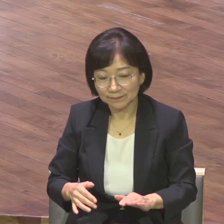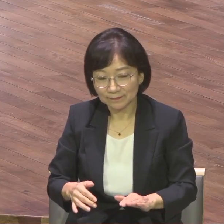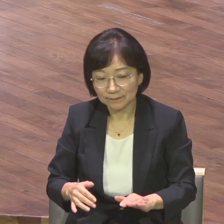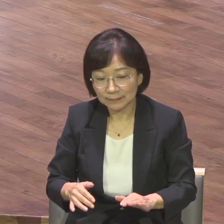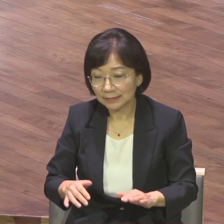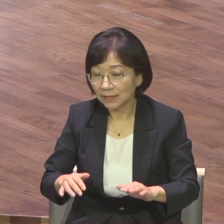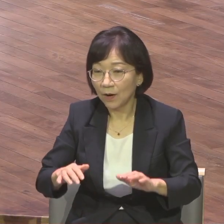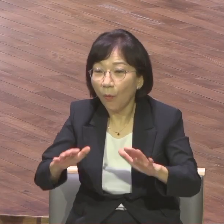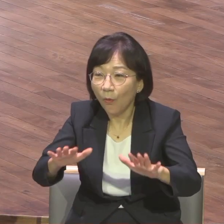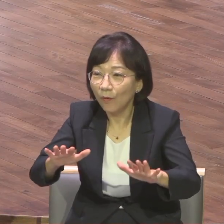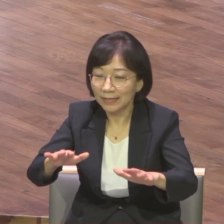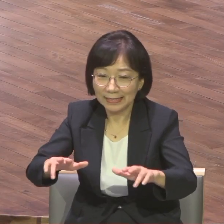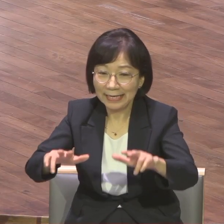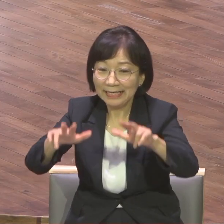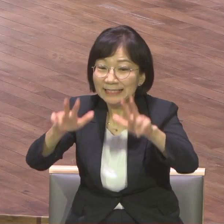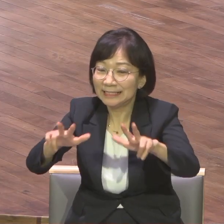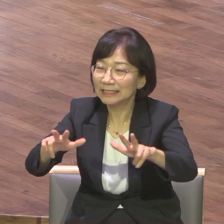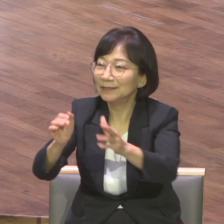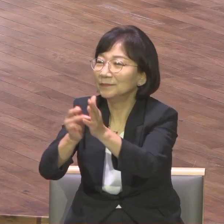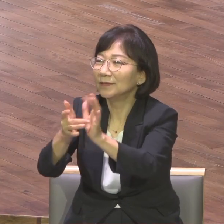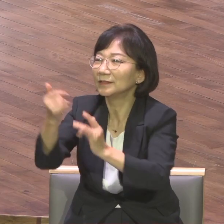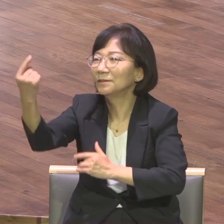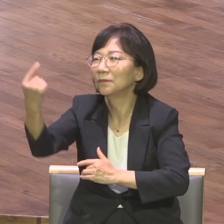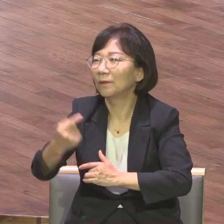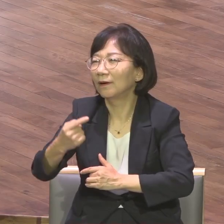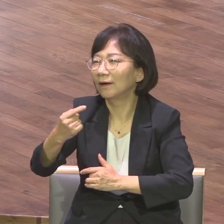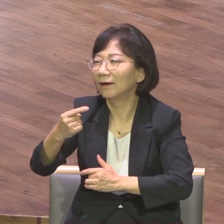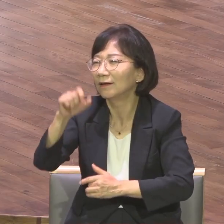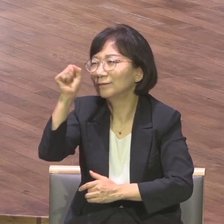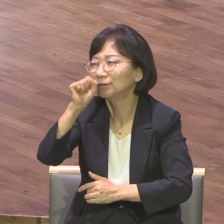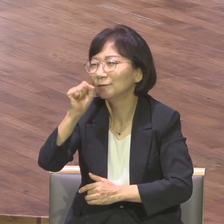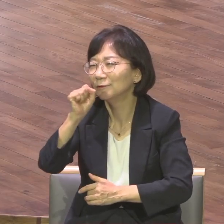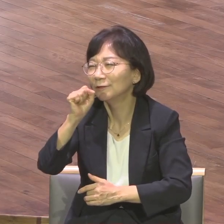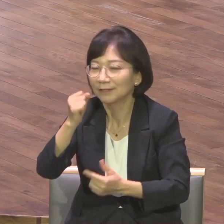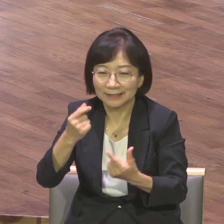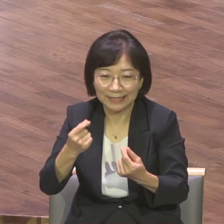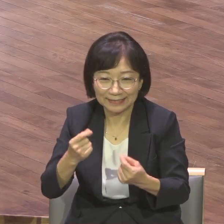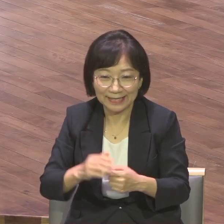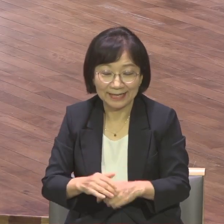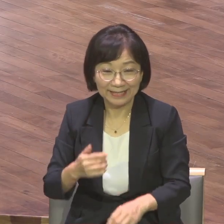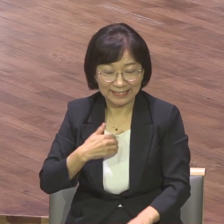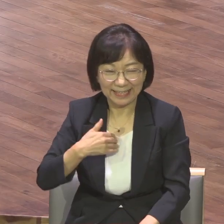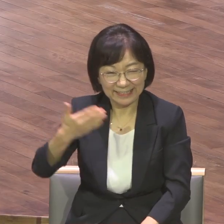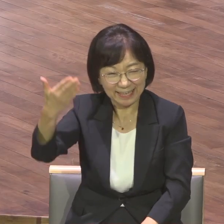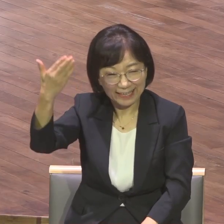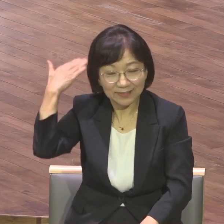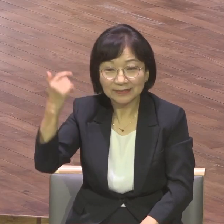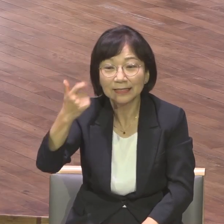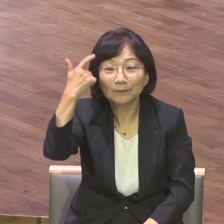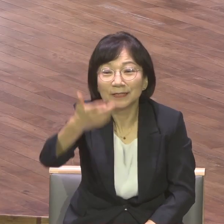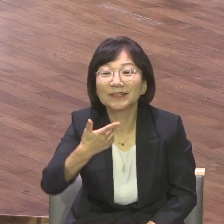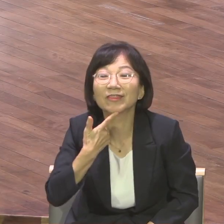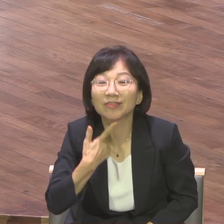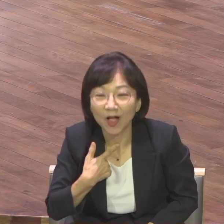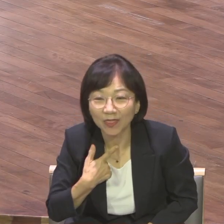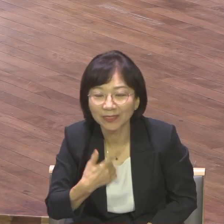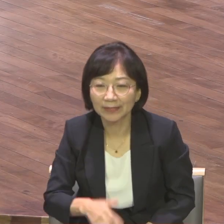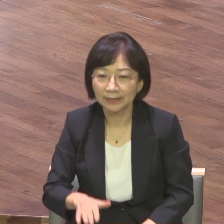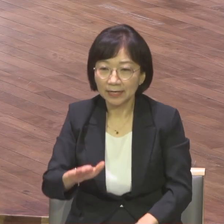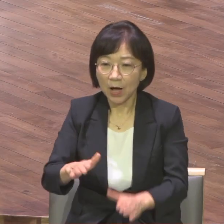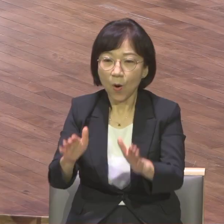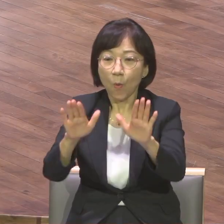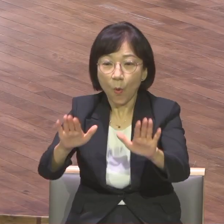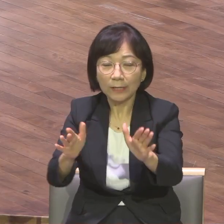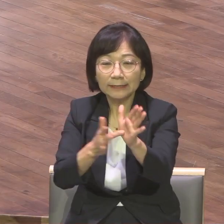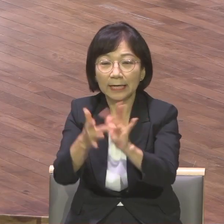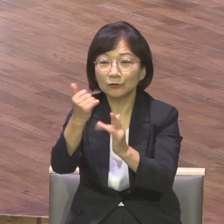오늘 지금 이 시간 오시면 너무 좋겠다. 제가 언젠가 물으세요. 오늘 예수님 오시면 좋은 뭐